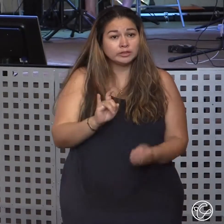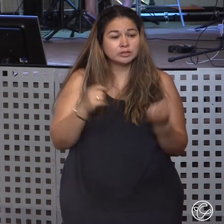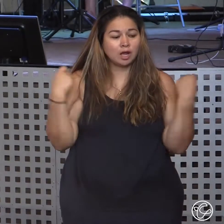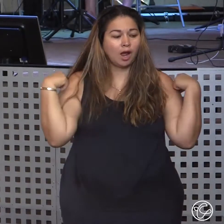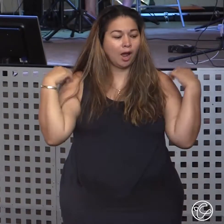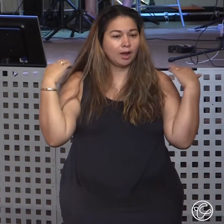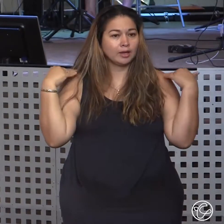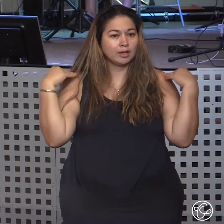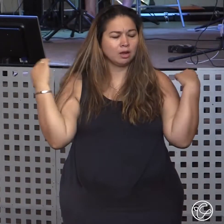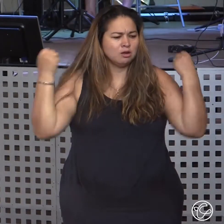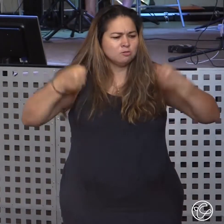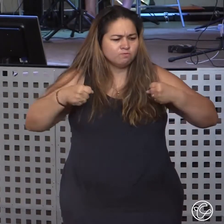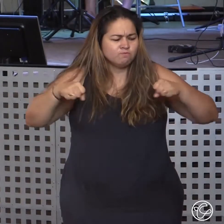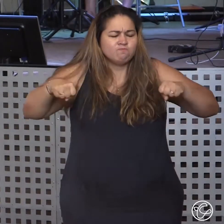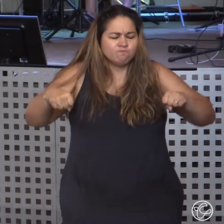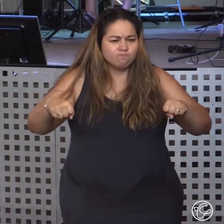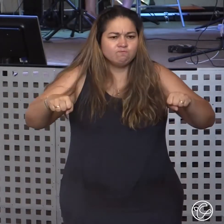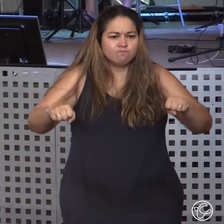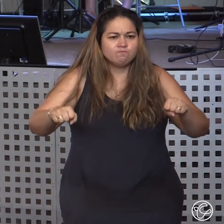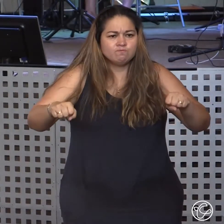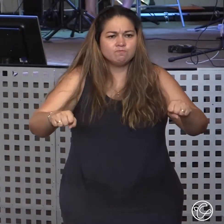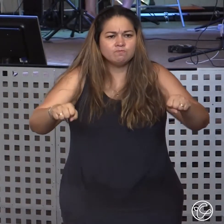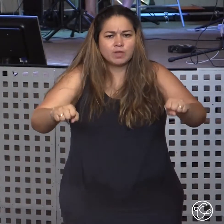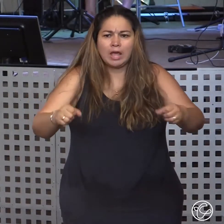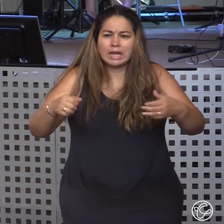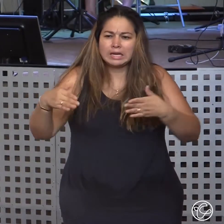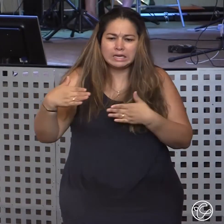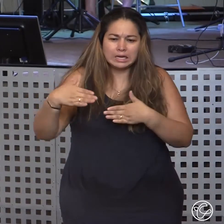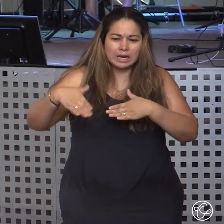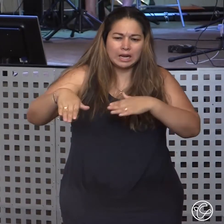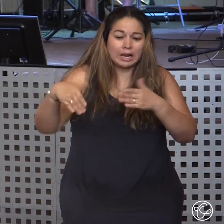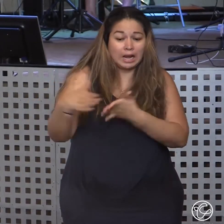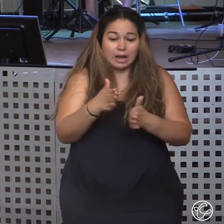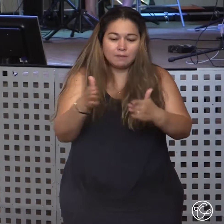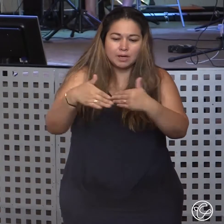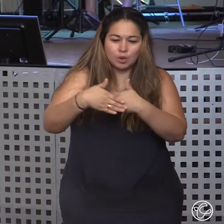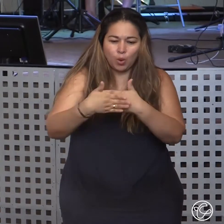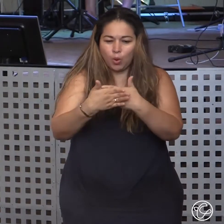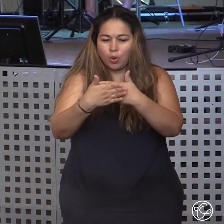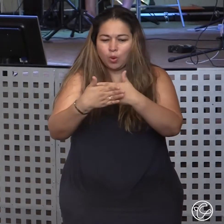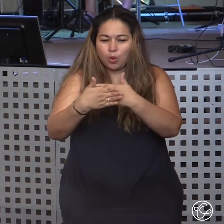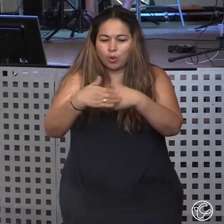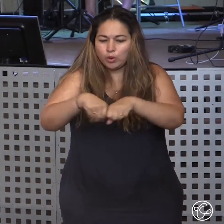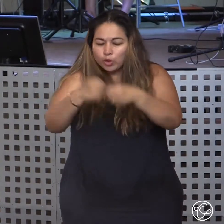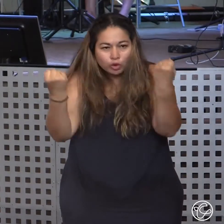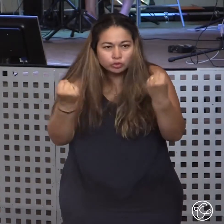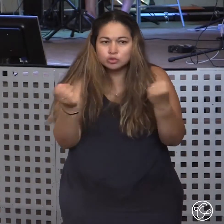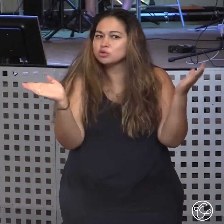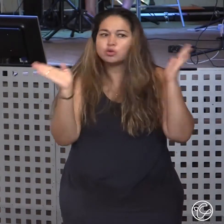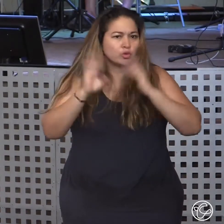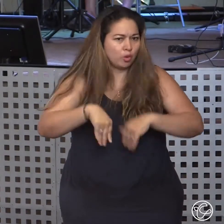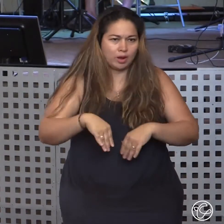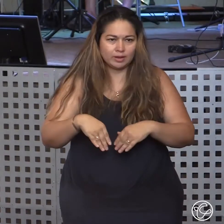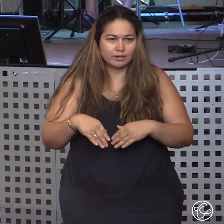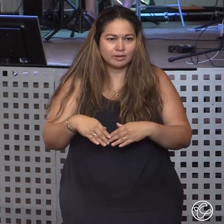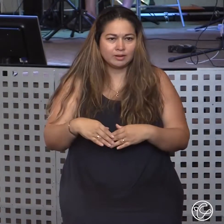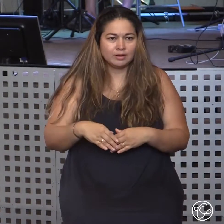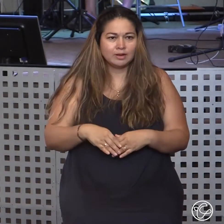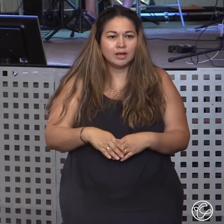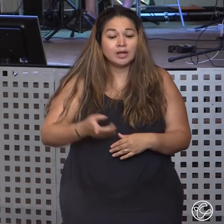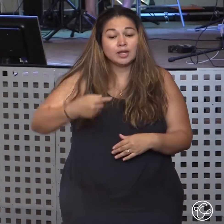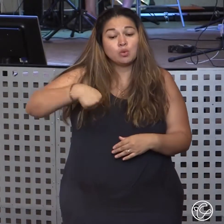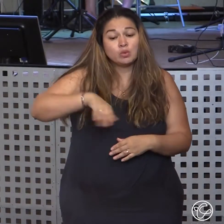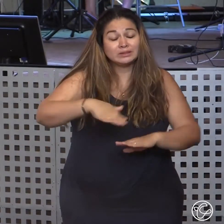pesadas, que no haya brechas, ni salidas, ni gritos de angustia en